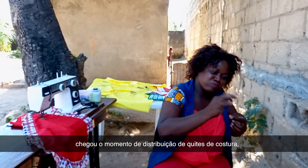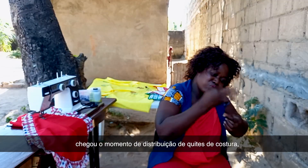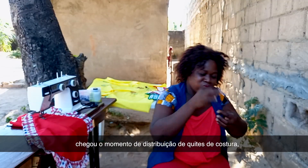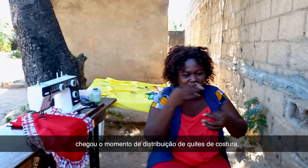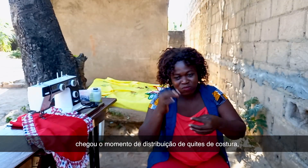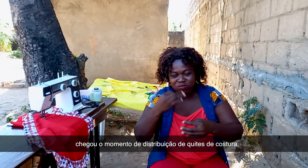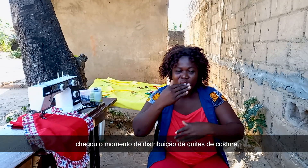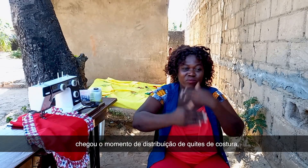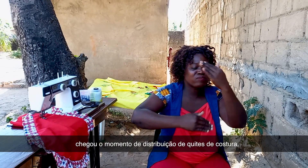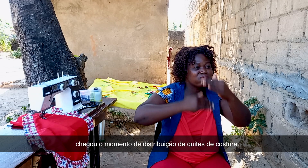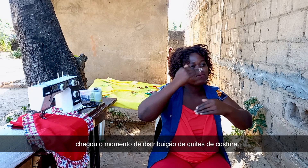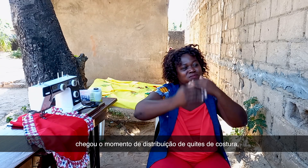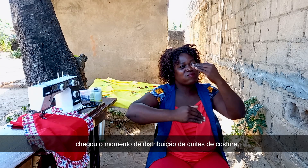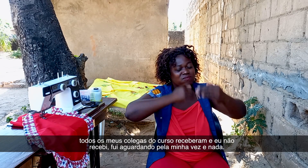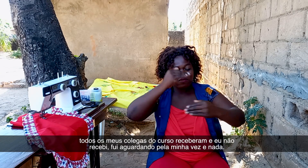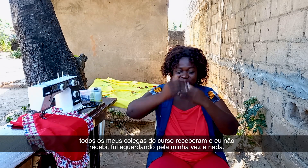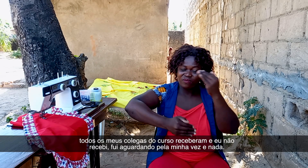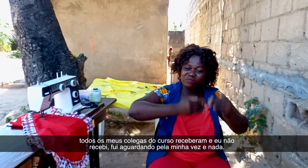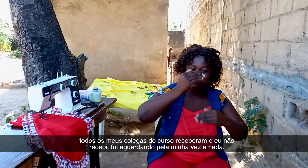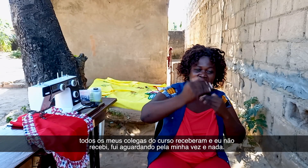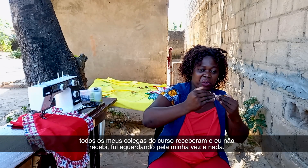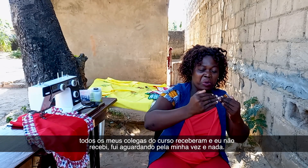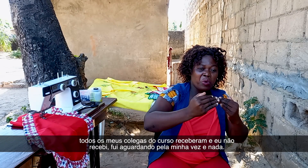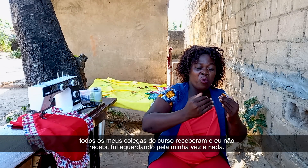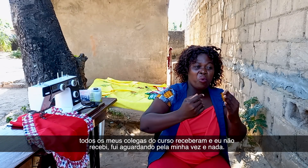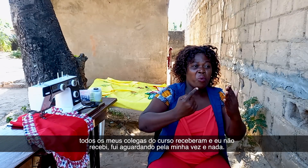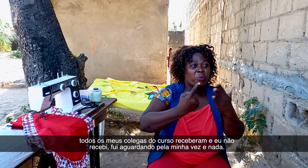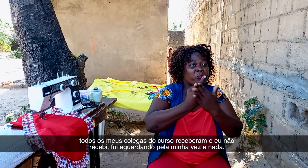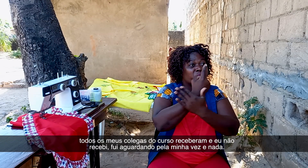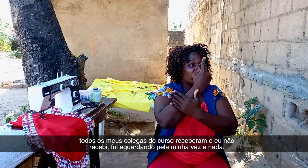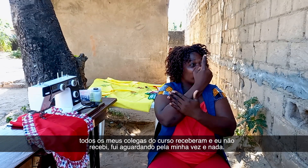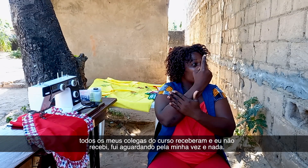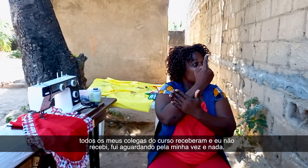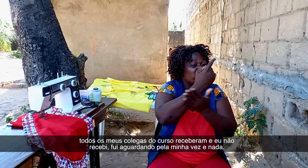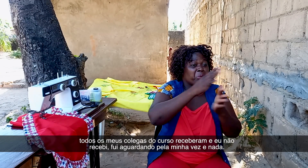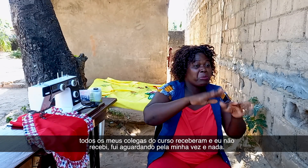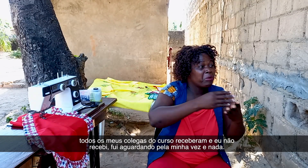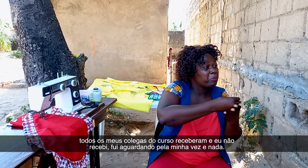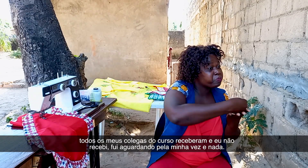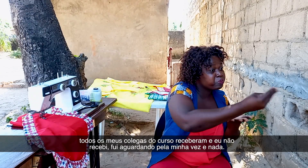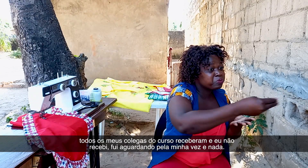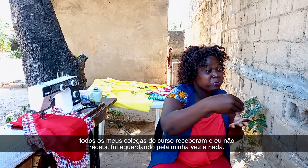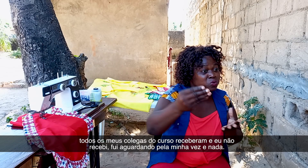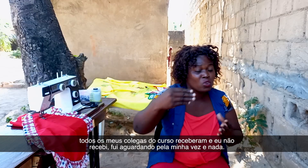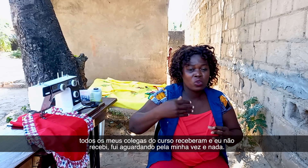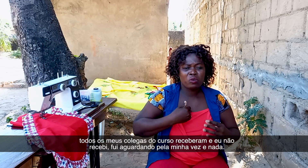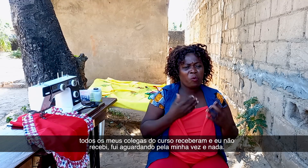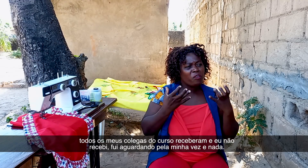distribuição de kits de costura. Todos os meus colegas de curso receberam e eu não recebi. Enquanto isso, fui praticando sozinha.